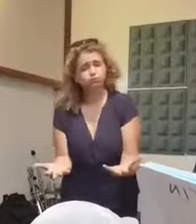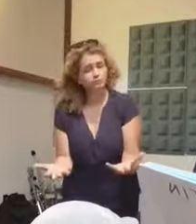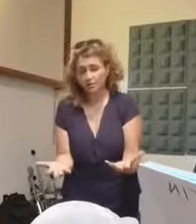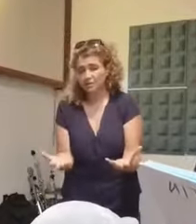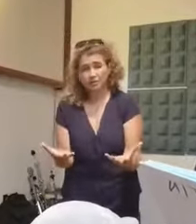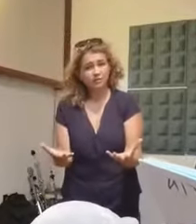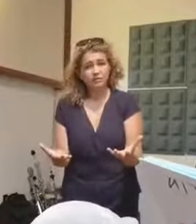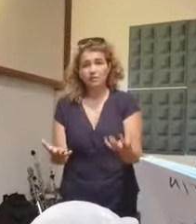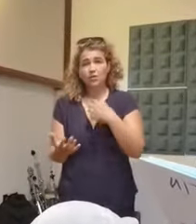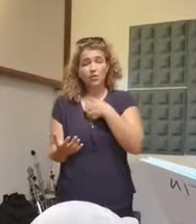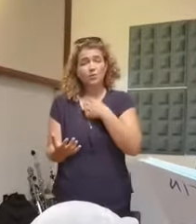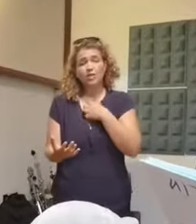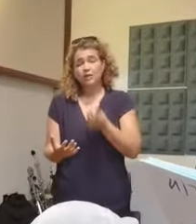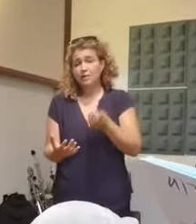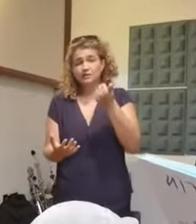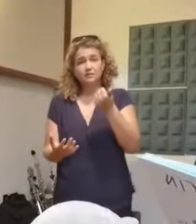entregarse a la vida.